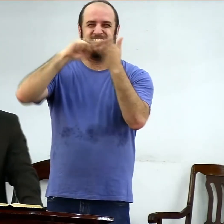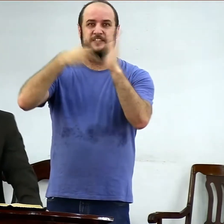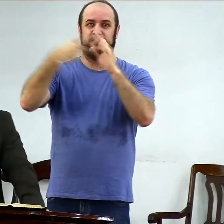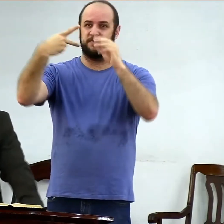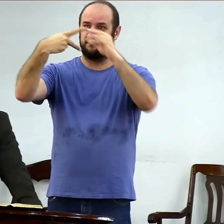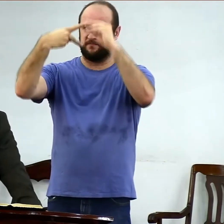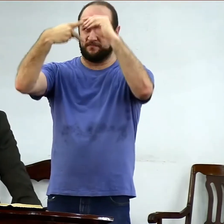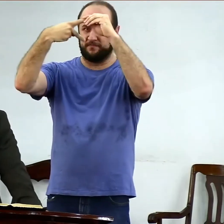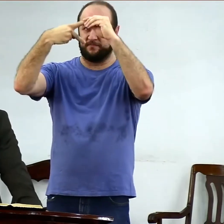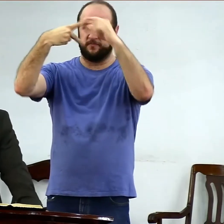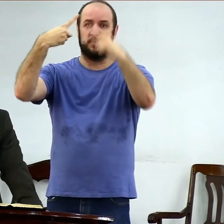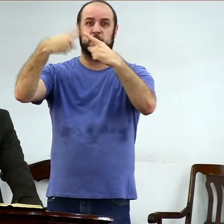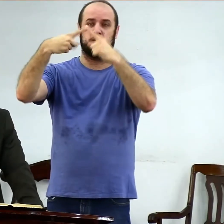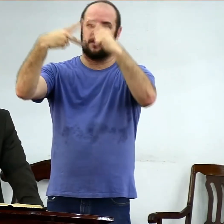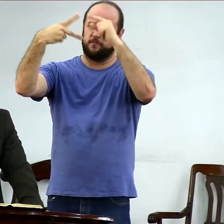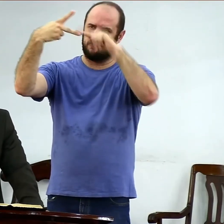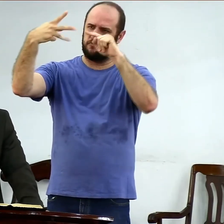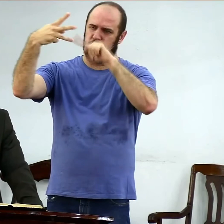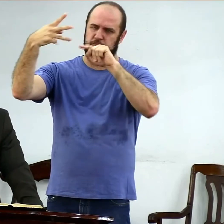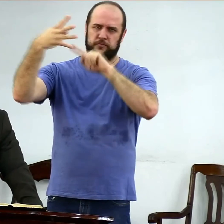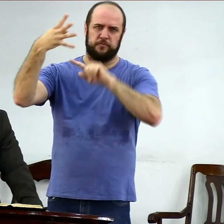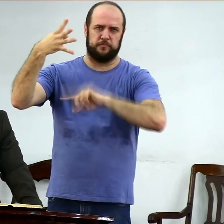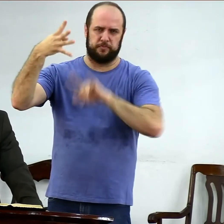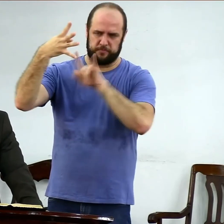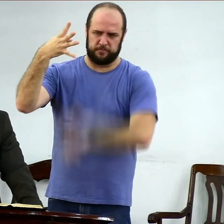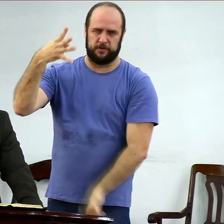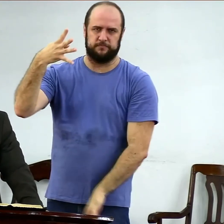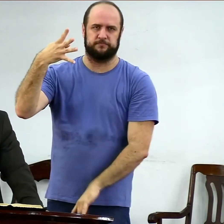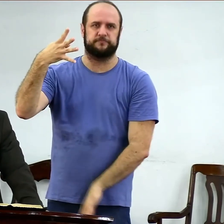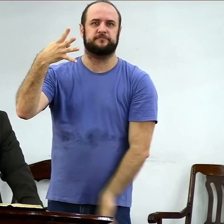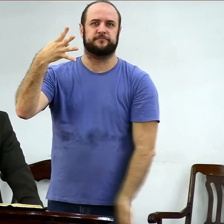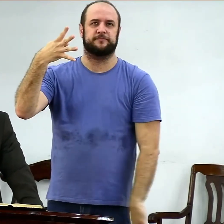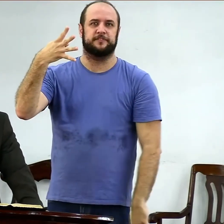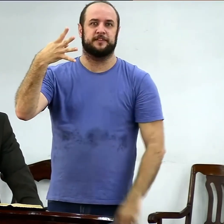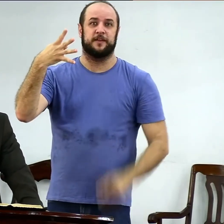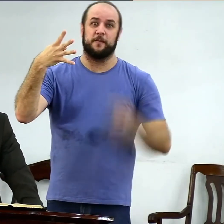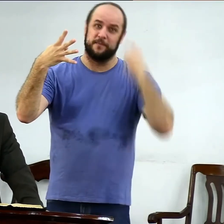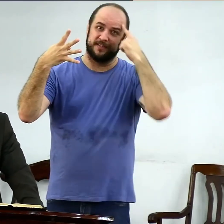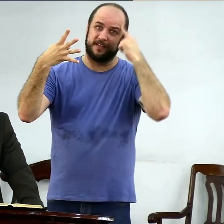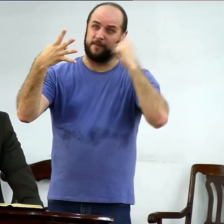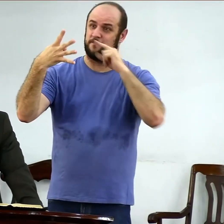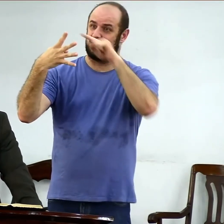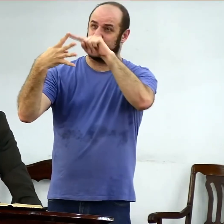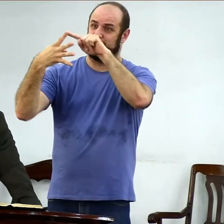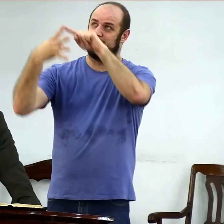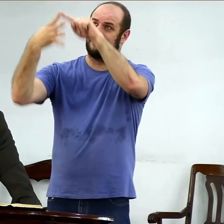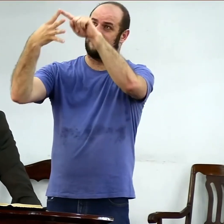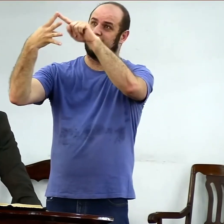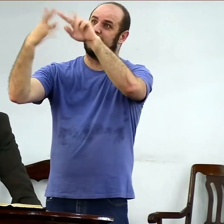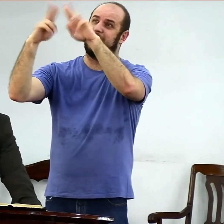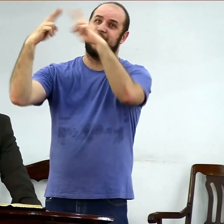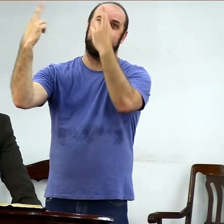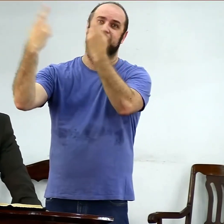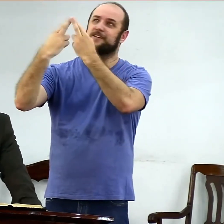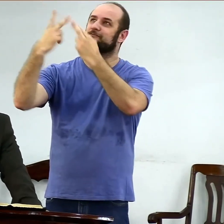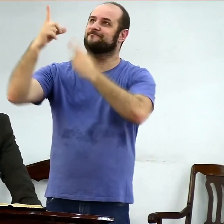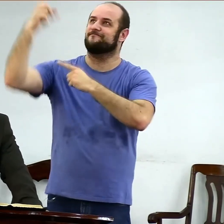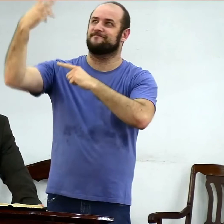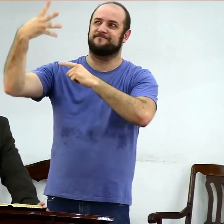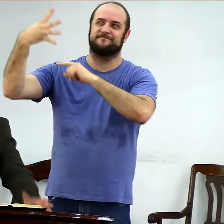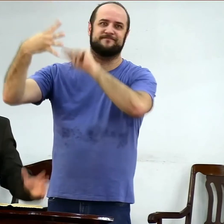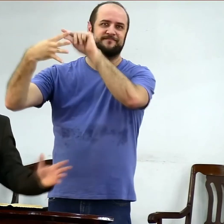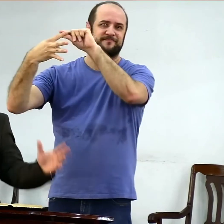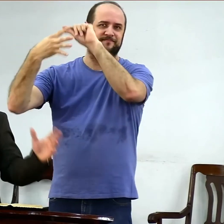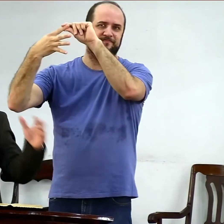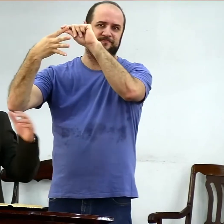muitas opções, ou seja, de todas as minhas prioridades, preciso colocar em primeiro lugar o reino de Deus. Esse é o número 1